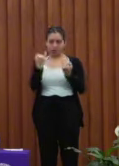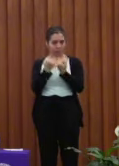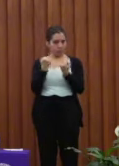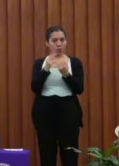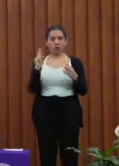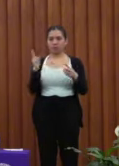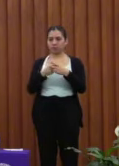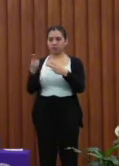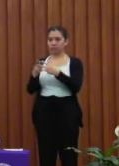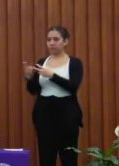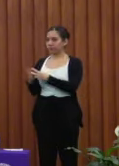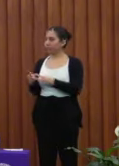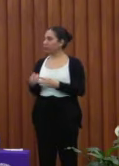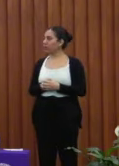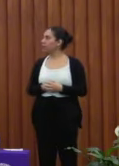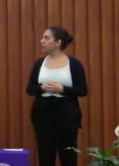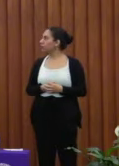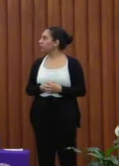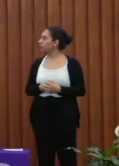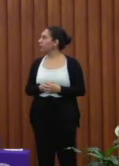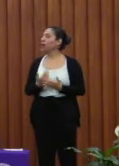Por distribución geográfica,